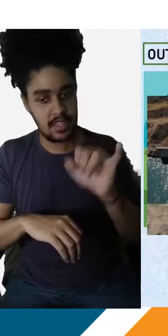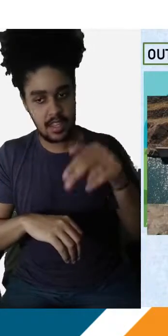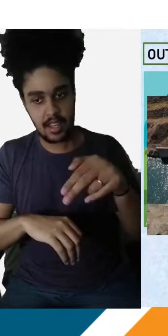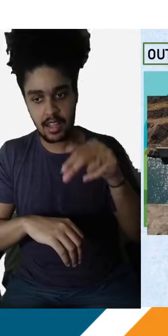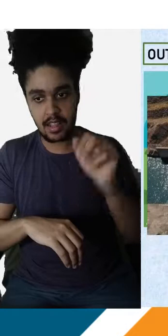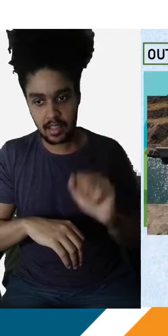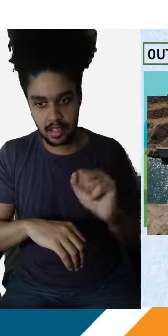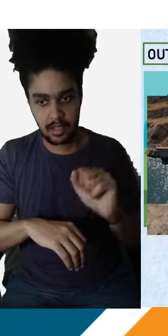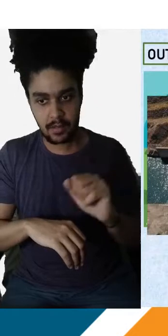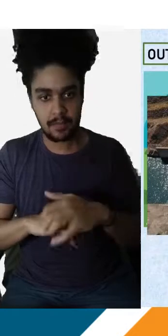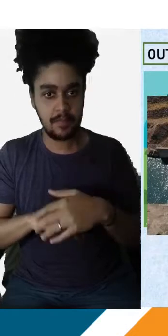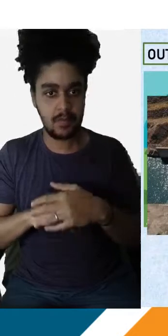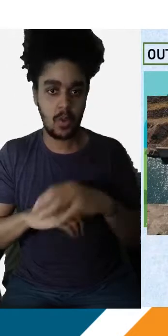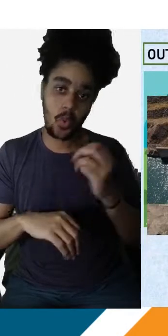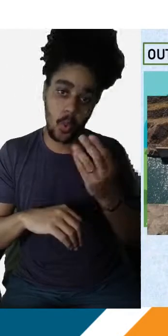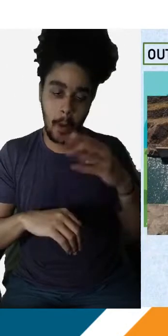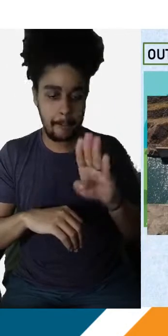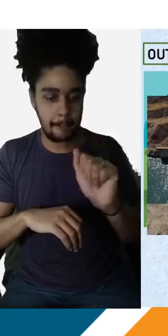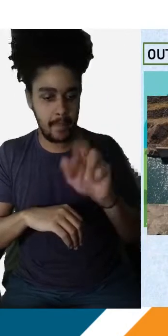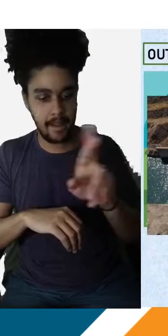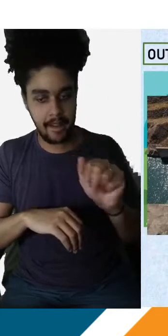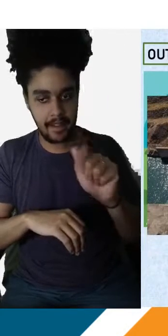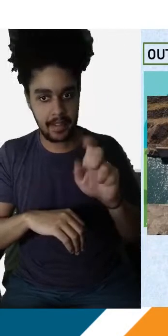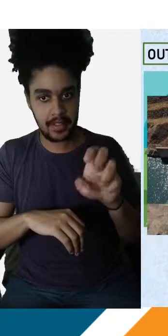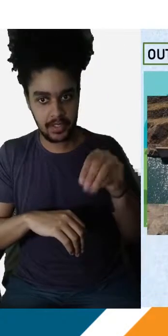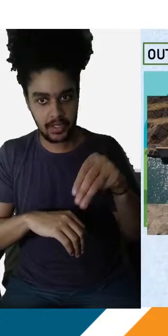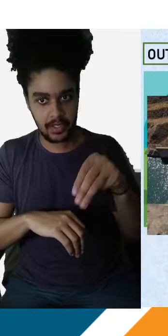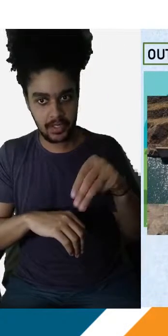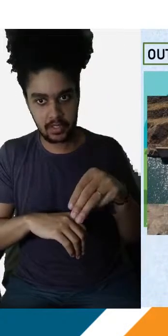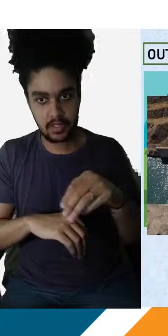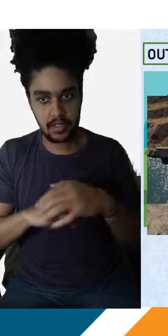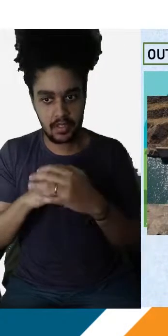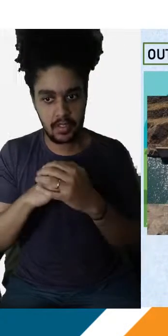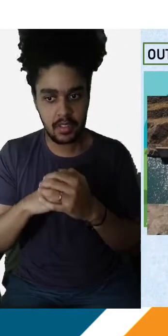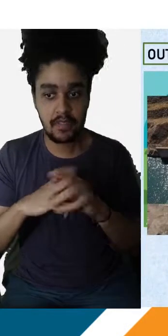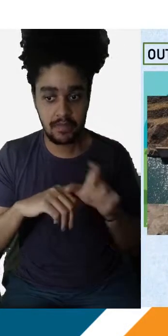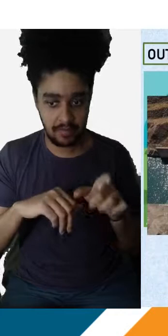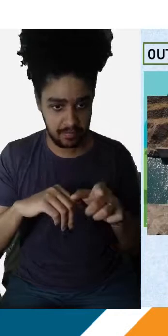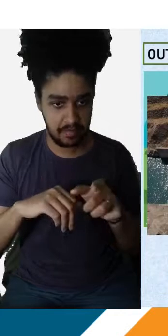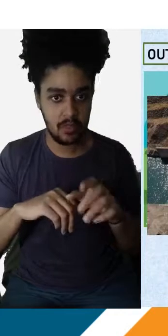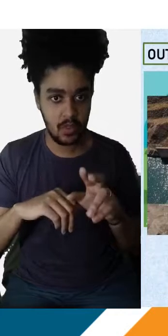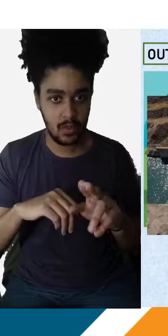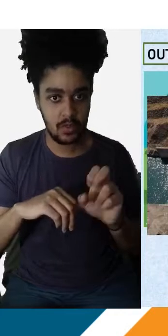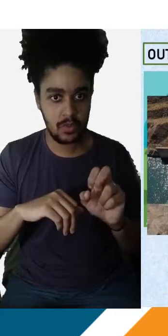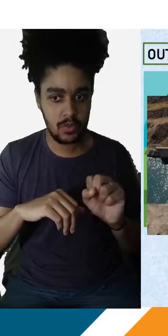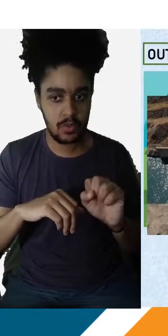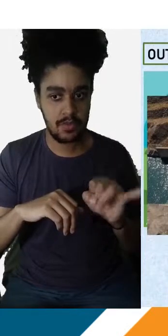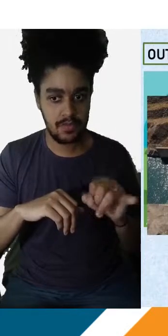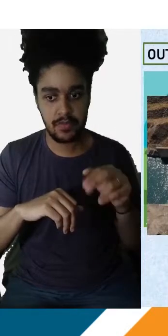o local da barragem. Nesse caso, eu trouxe imagem da usina do Funil, que é uma usina